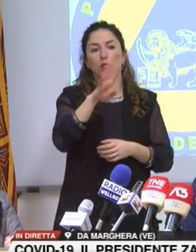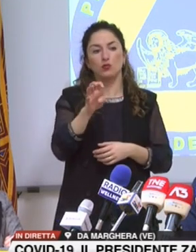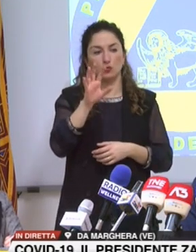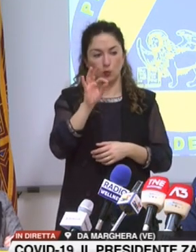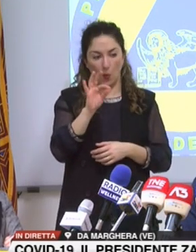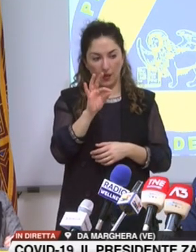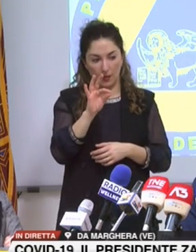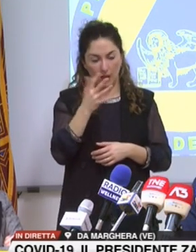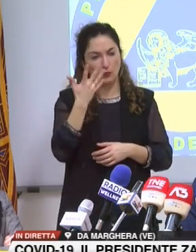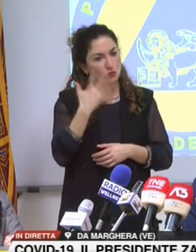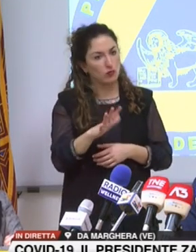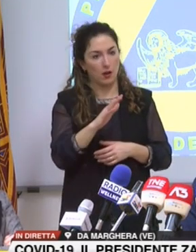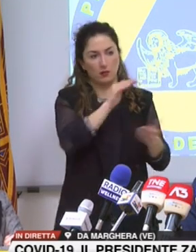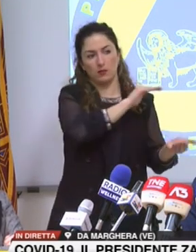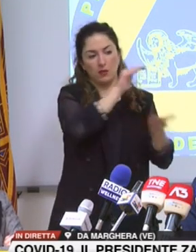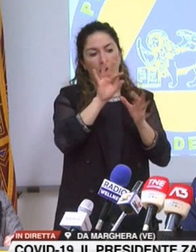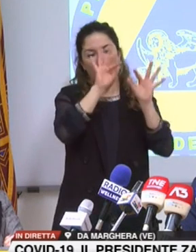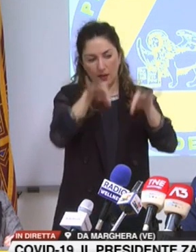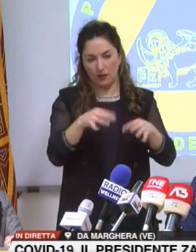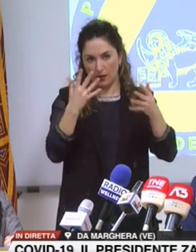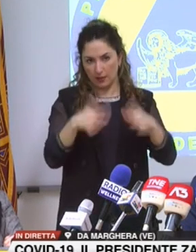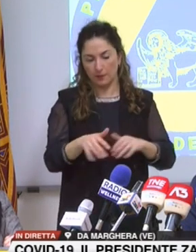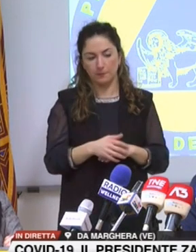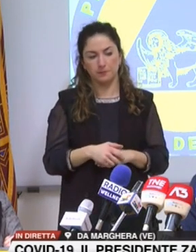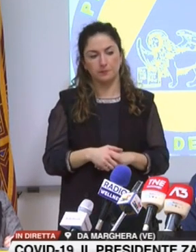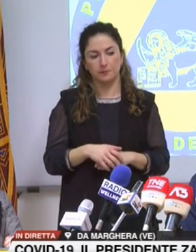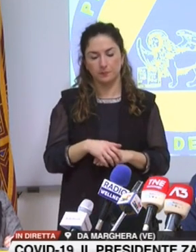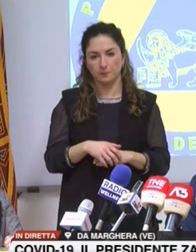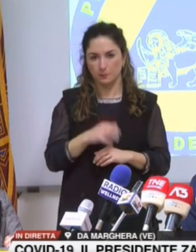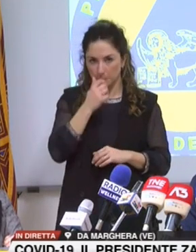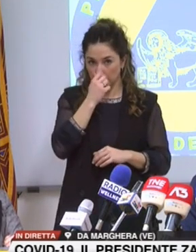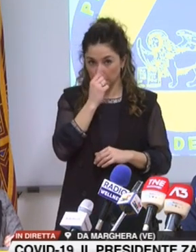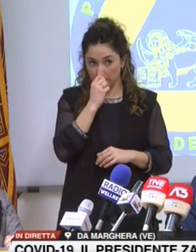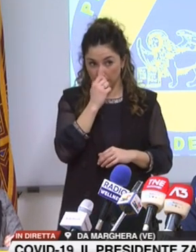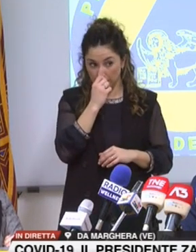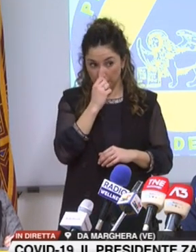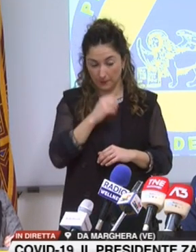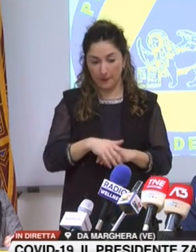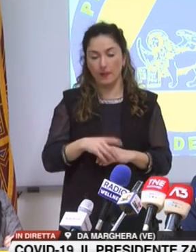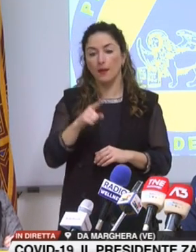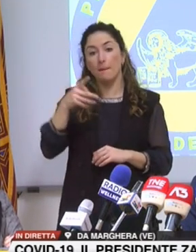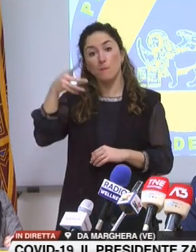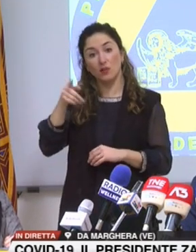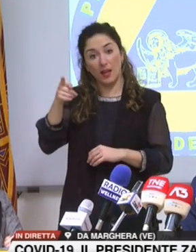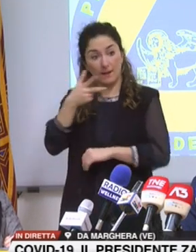258.450 sono quelle già consegnate ad oggi. Quelle previste per il vaccino